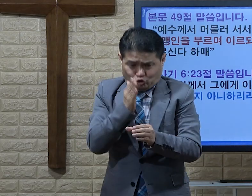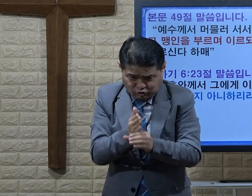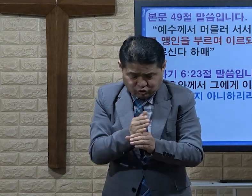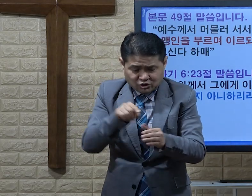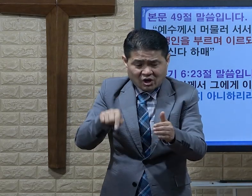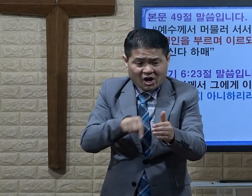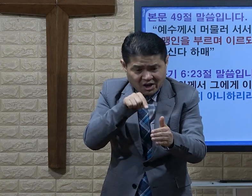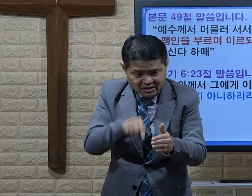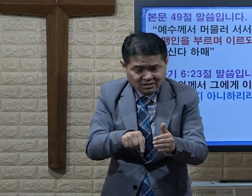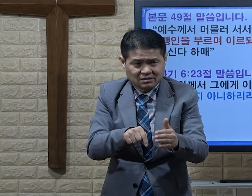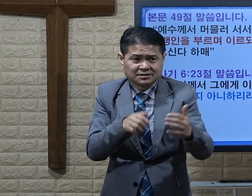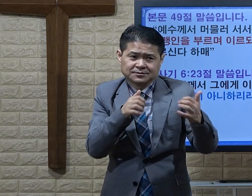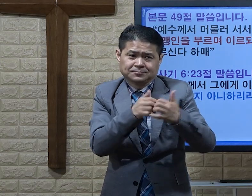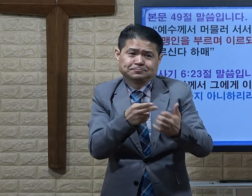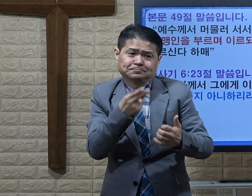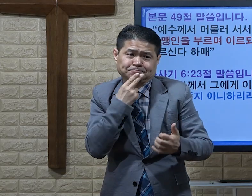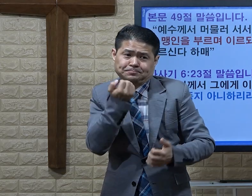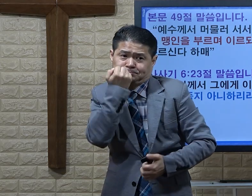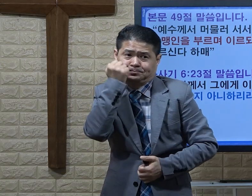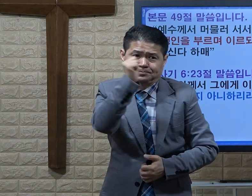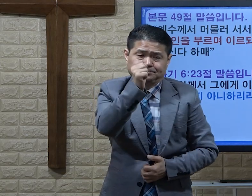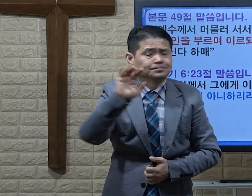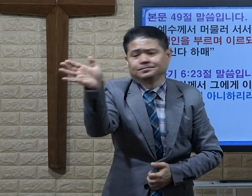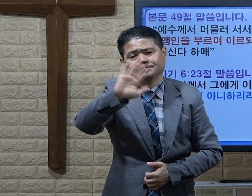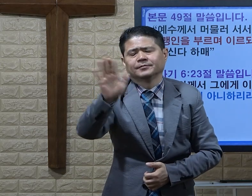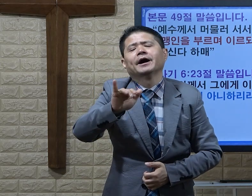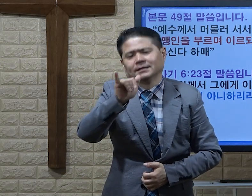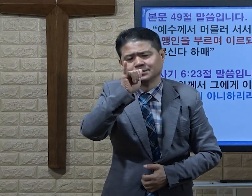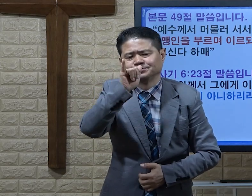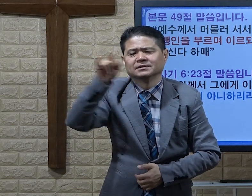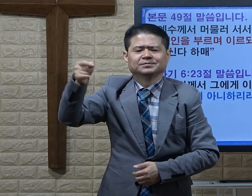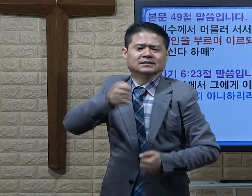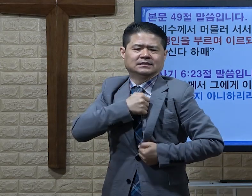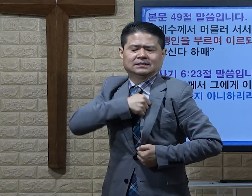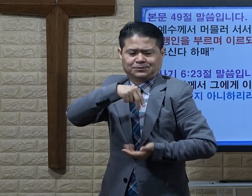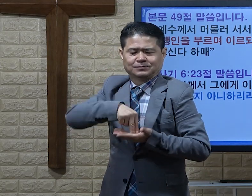준비 중에 있지만, 그것이 확실치는 않습니다.